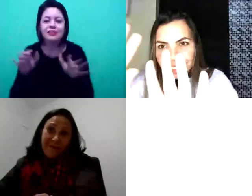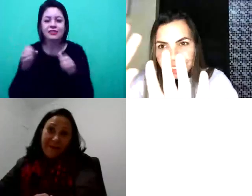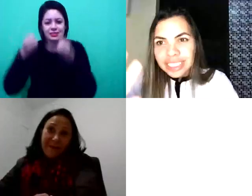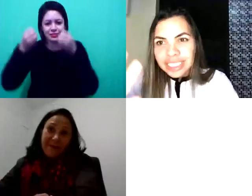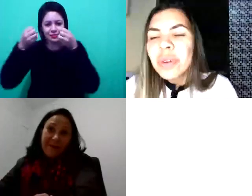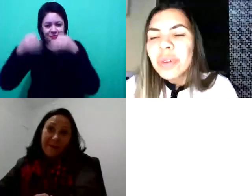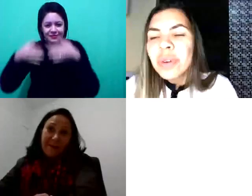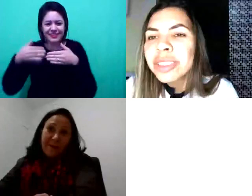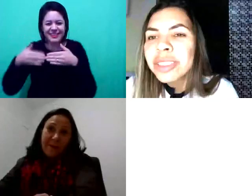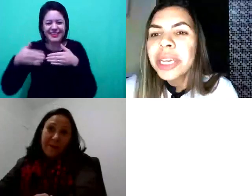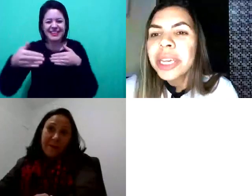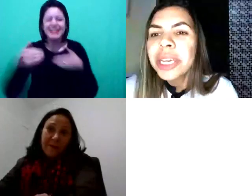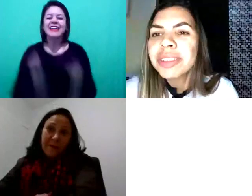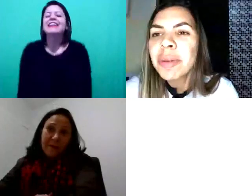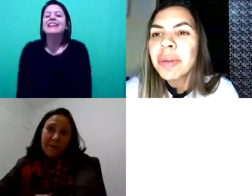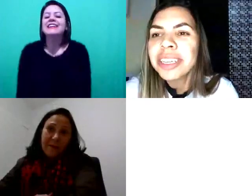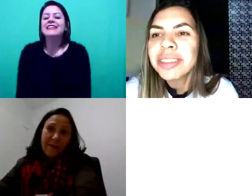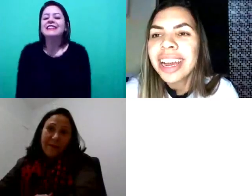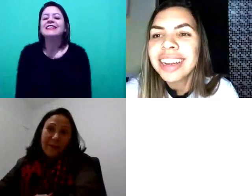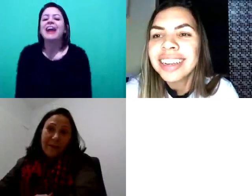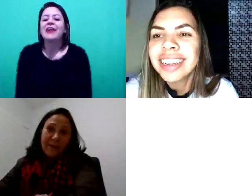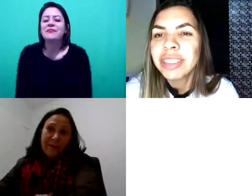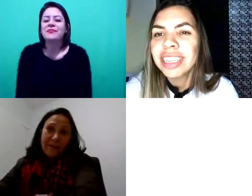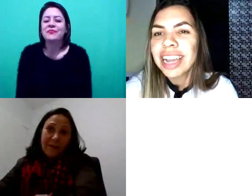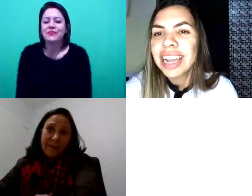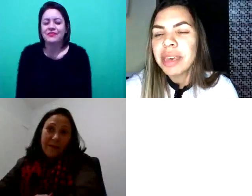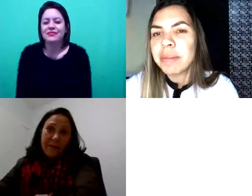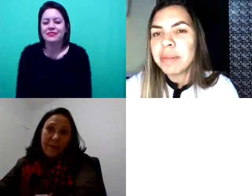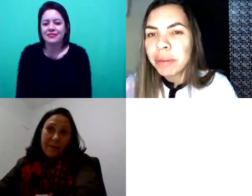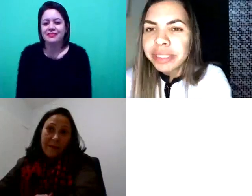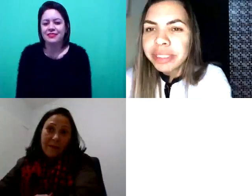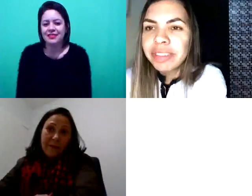Suelen, só um pouquinho, Suelen. Eu vou desligar a minha câmera para eu conseguir ver você melhor, tá?